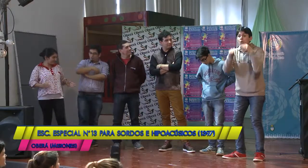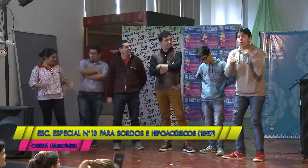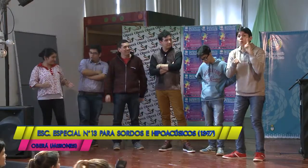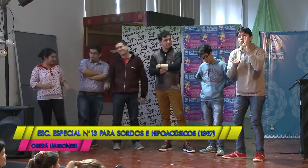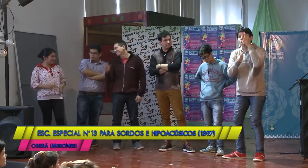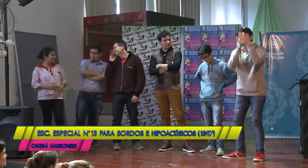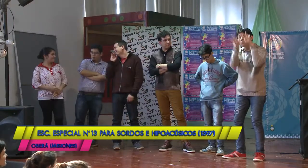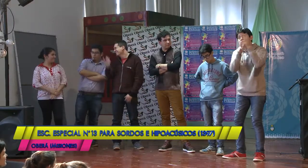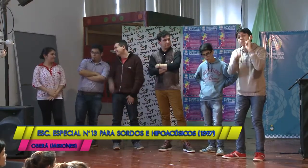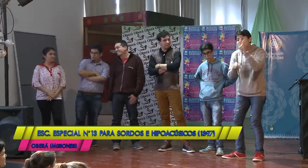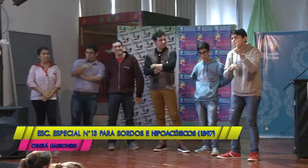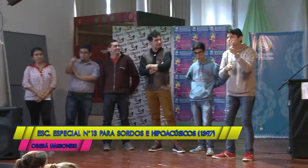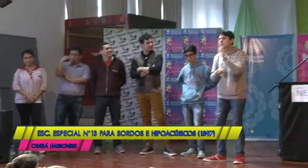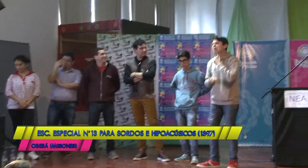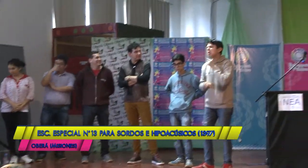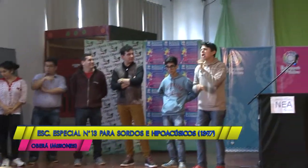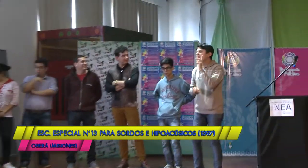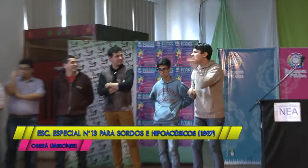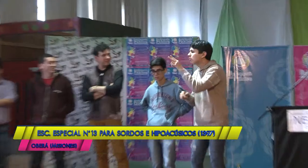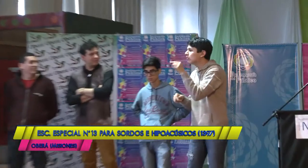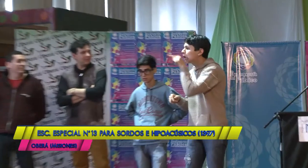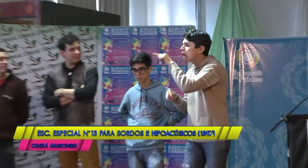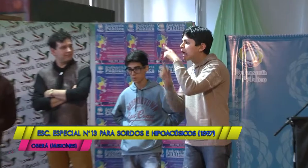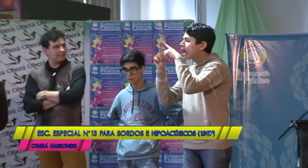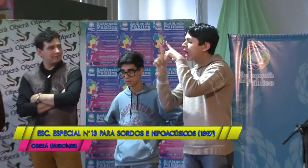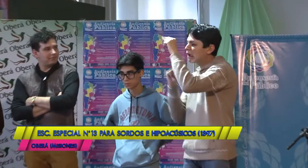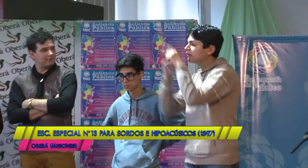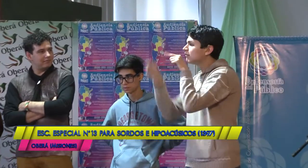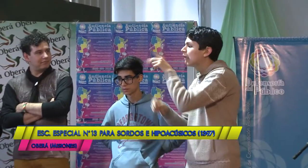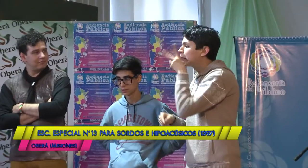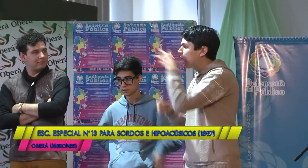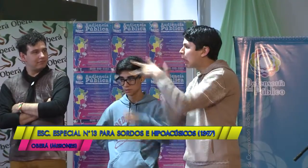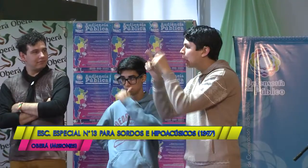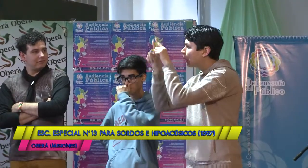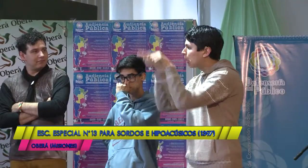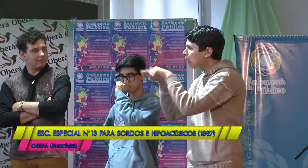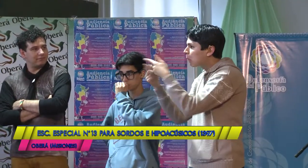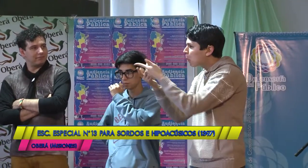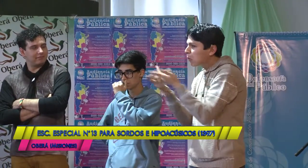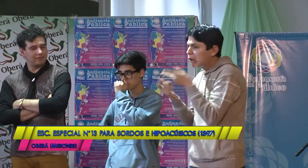al ver algunas novelas, a mí me gustaría que también haya intérprete, pero no, hay intérprete, en ese momento no hay